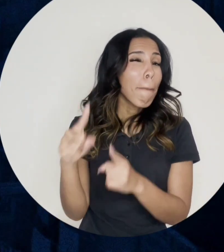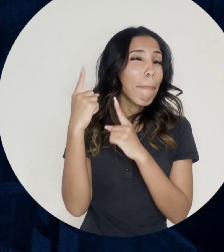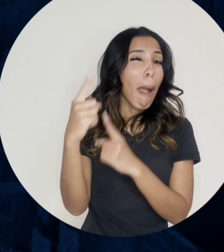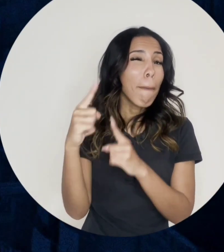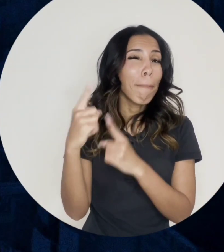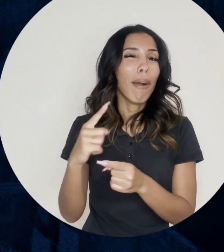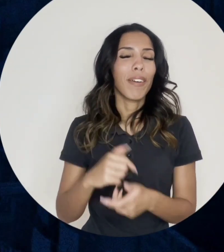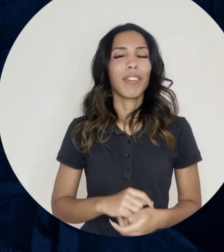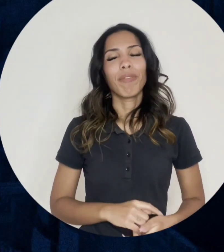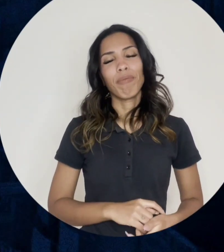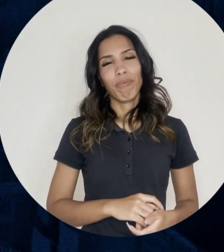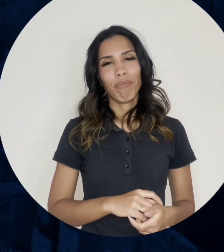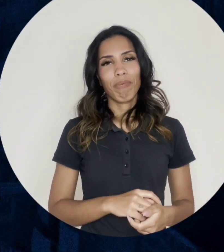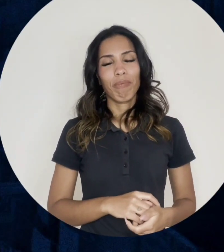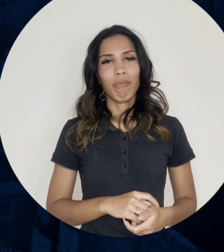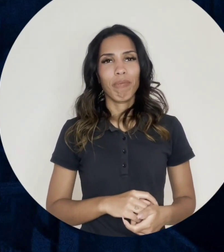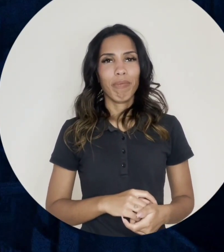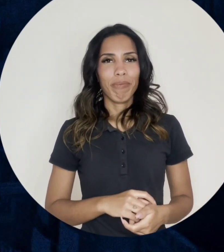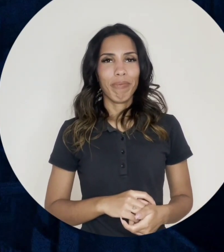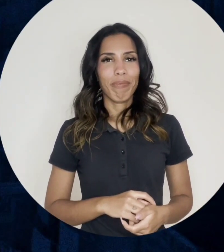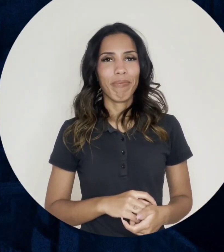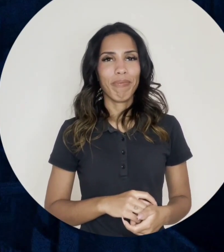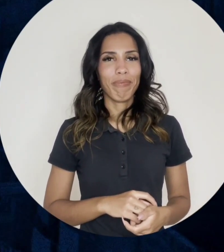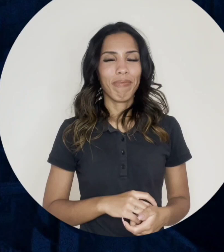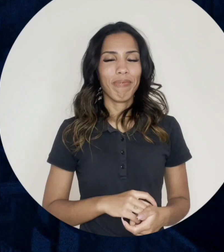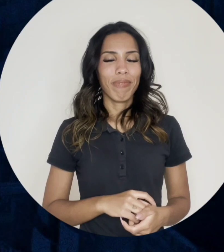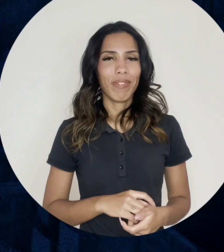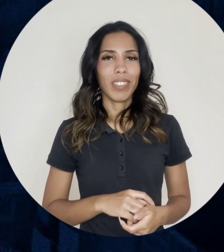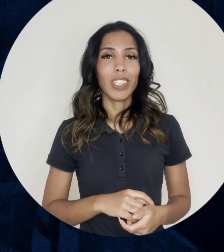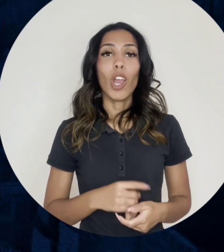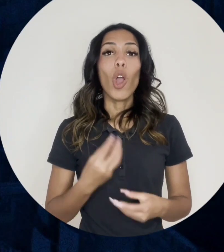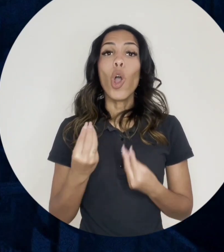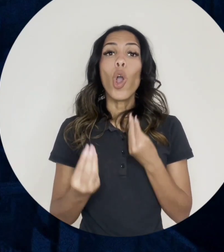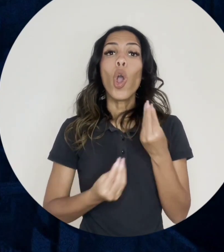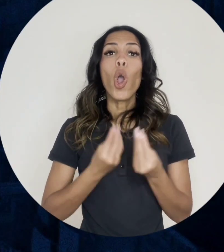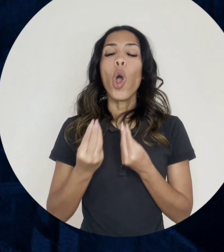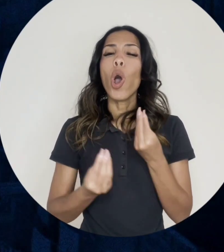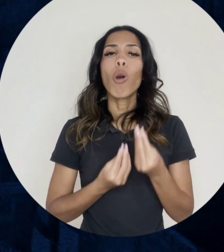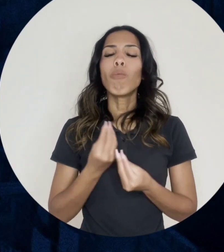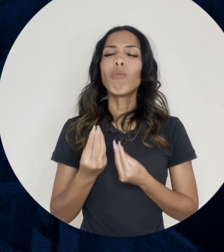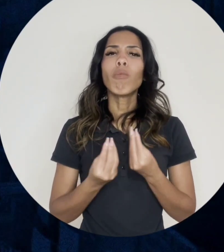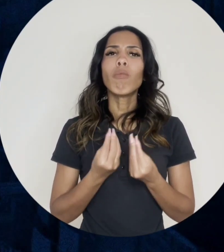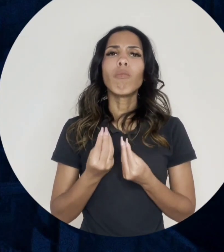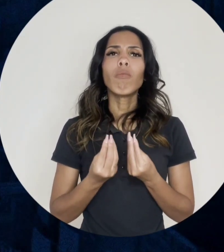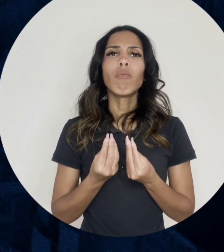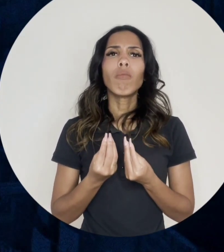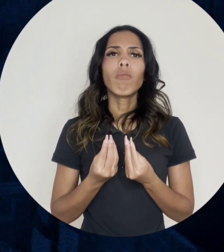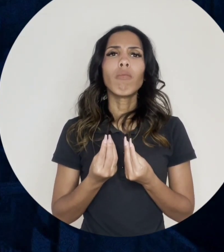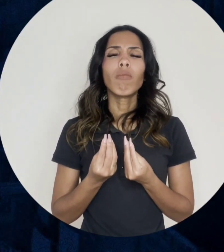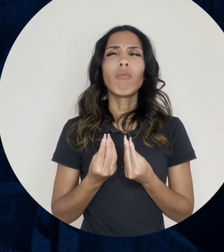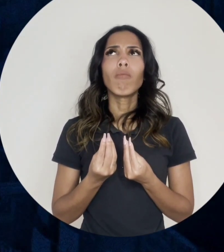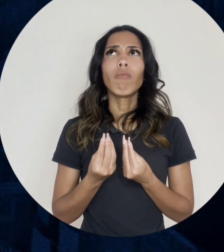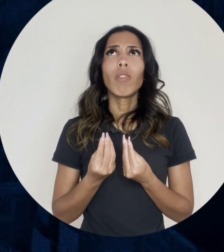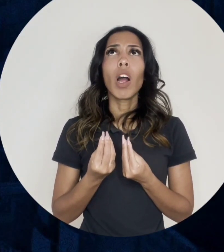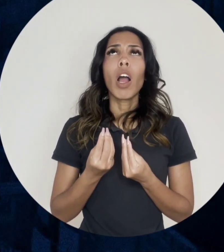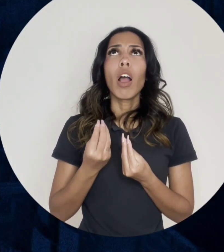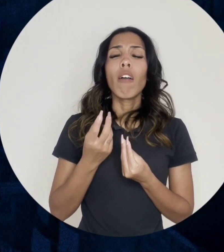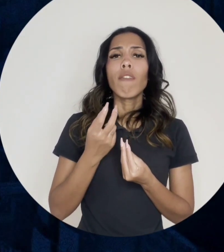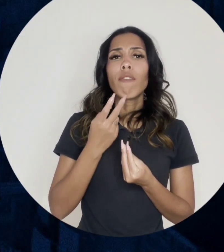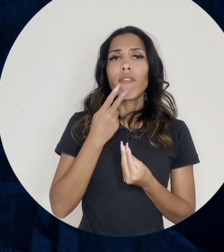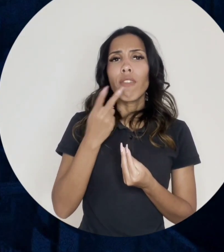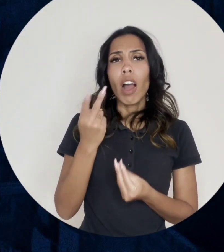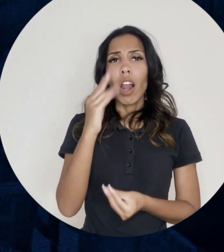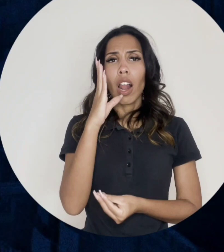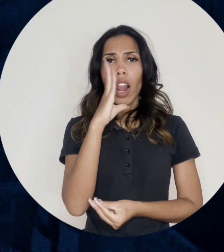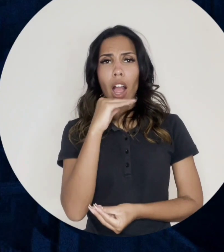Ritinha. E vamos lá então. Como é que foi esse processo? Tipo, acho que quando você fala de